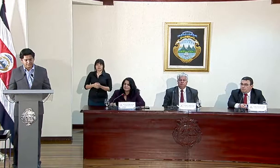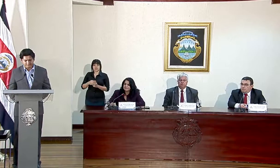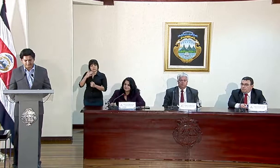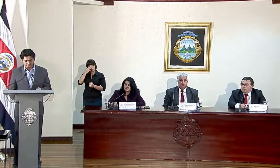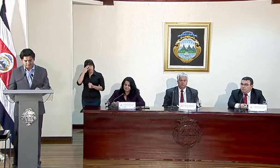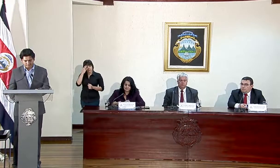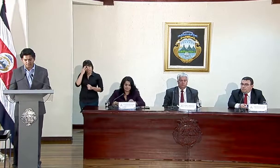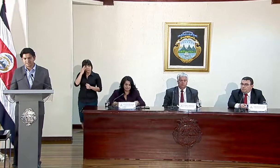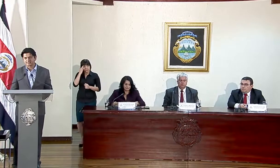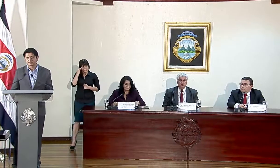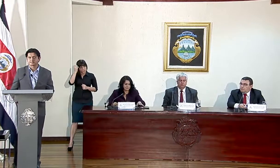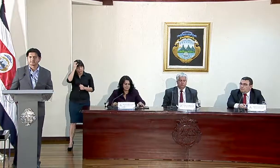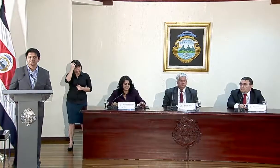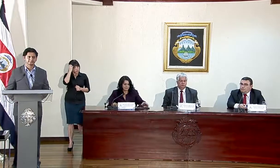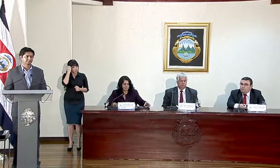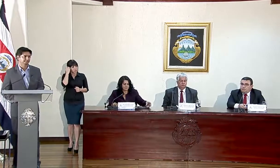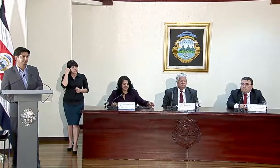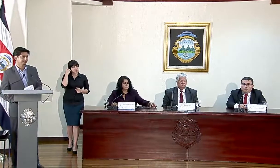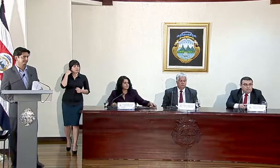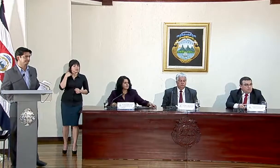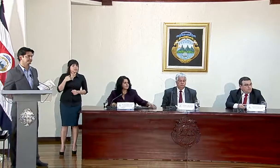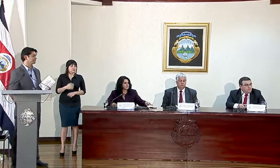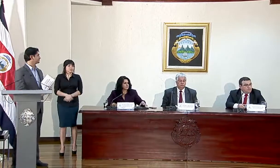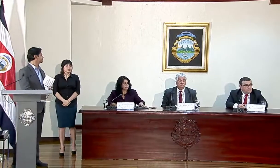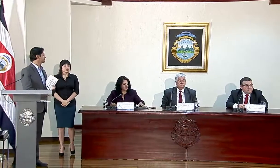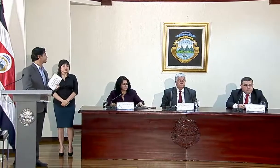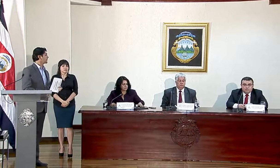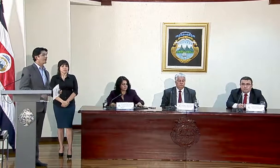Gracias. Muchas gracias, concluimos. Buenas tardes.